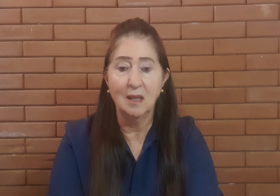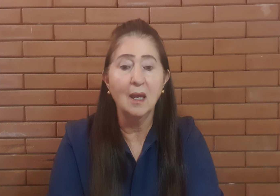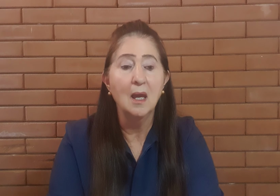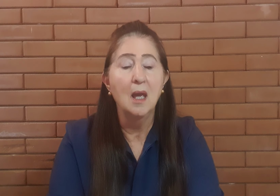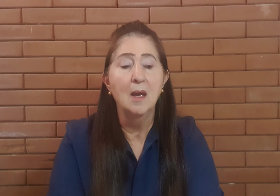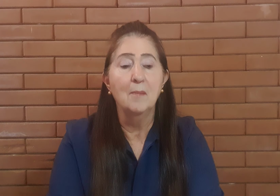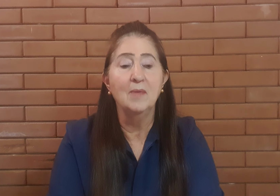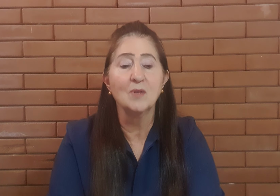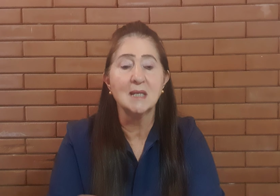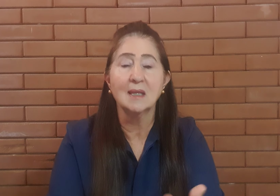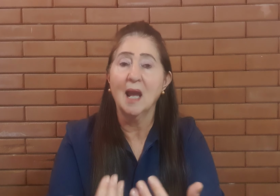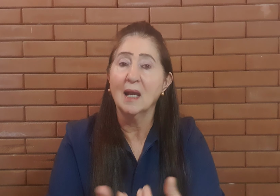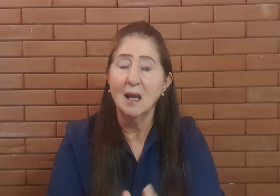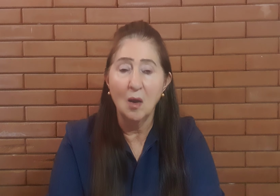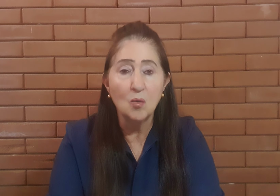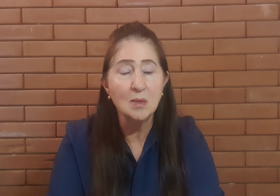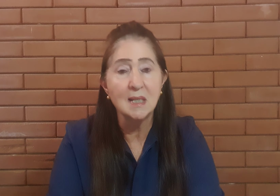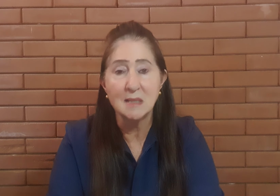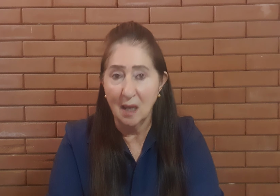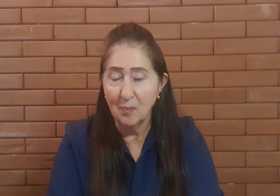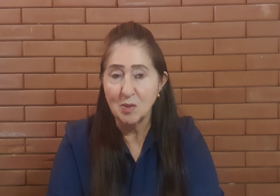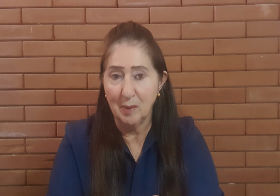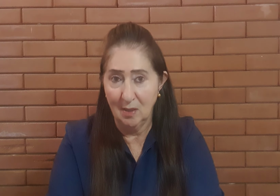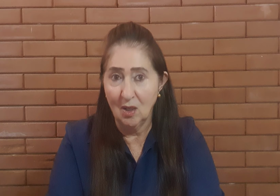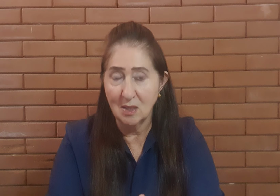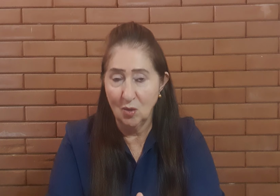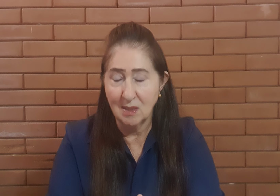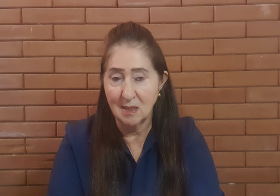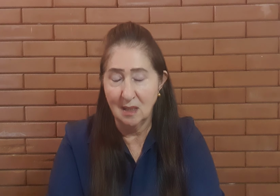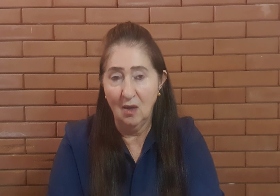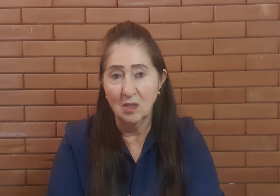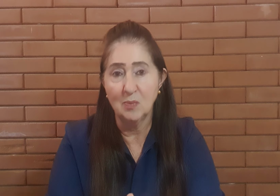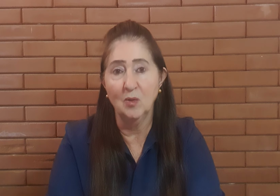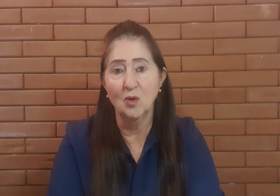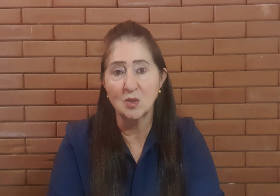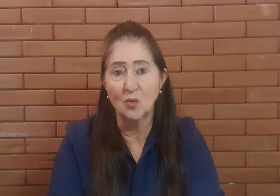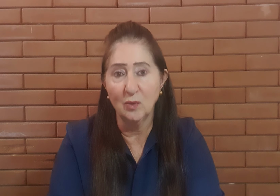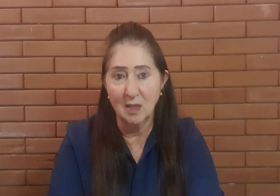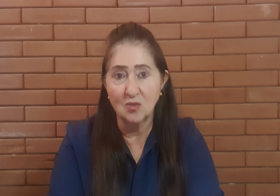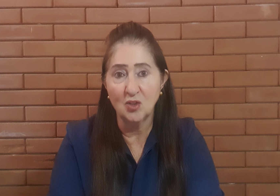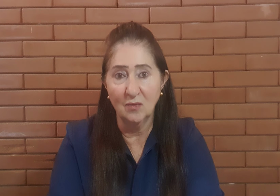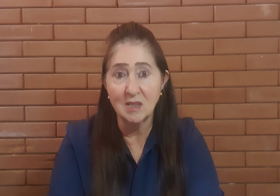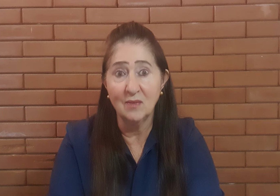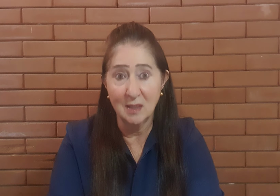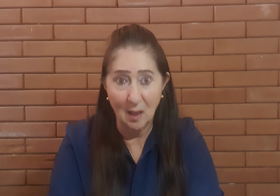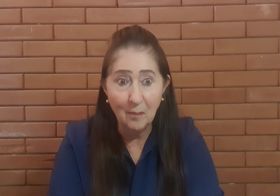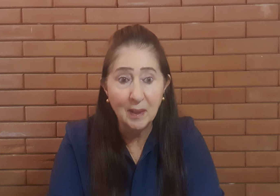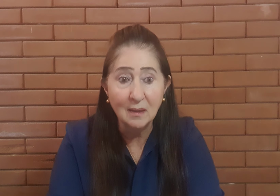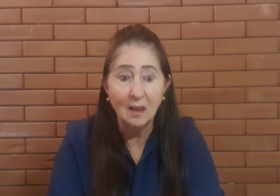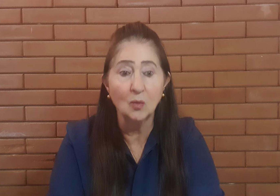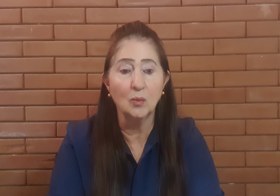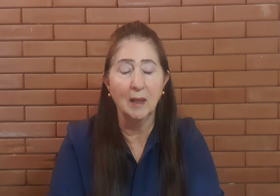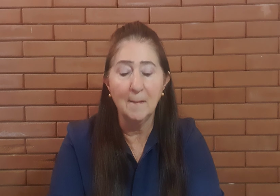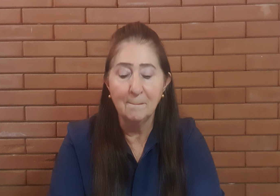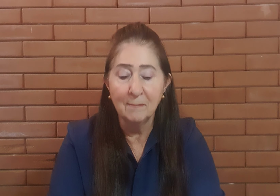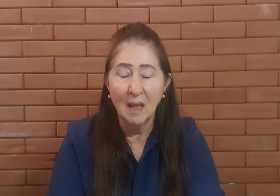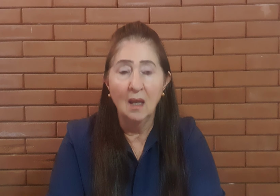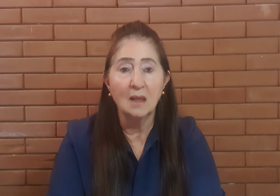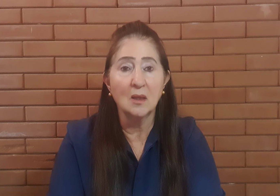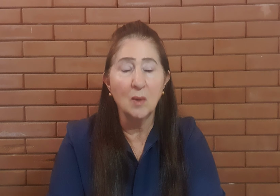né? E você traga alguns exemplos para as nossas aulas, para o nosso contexto de que você vai estar aprendendo, né? Então, o